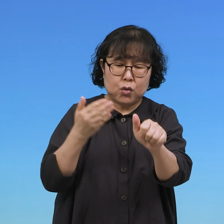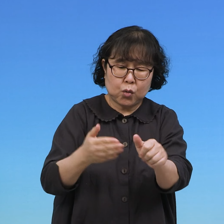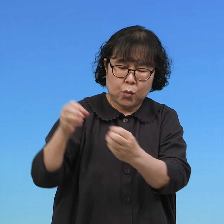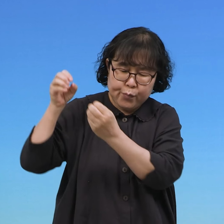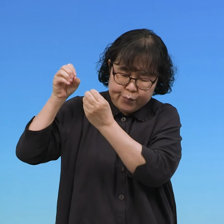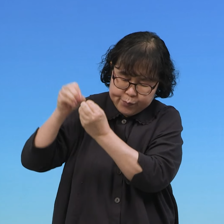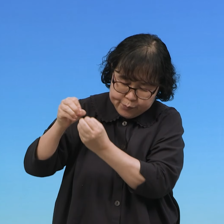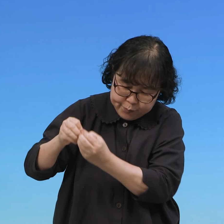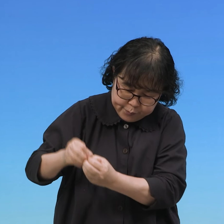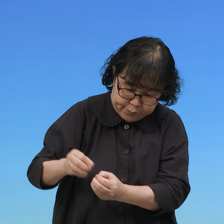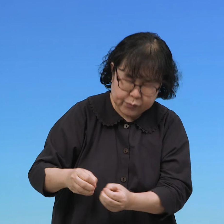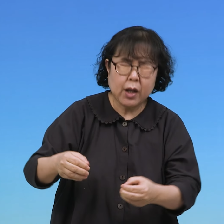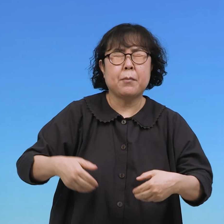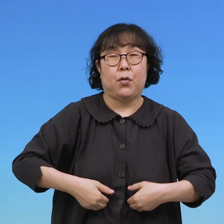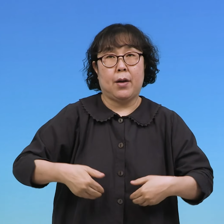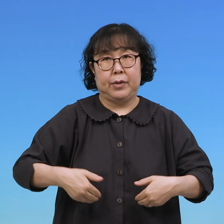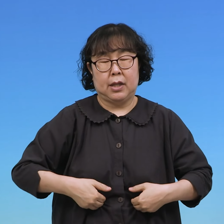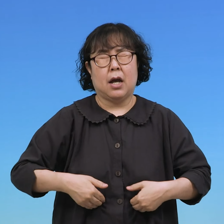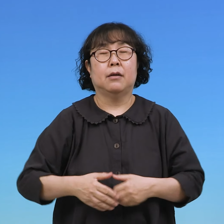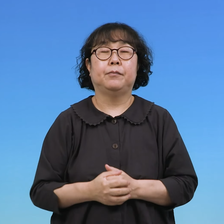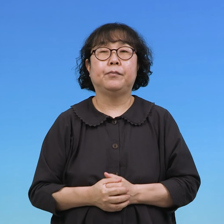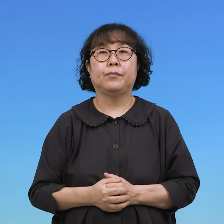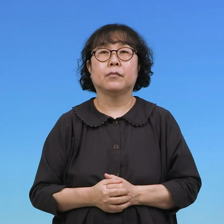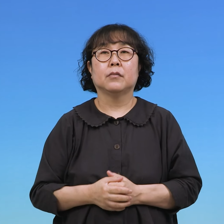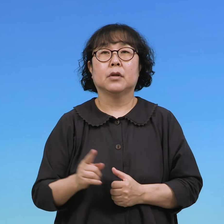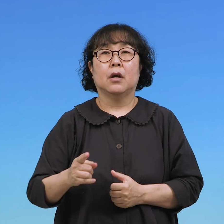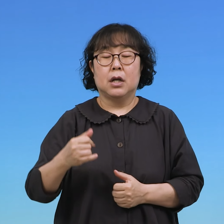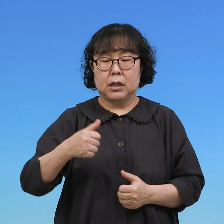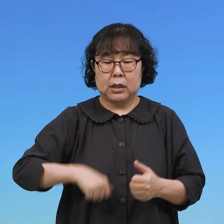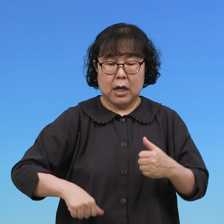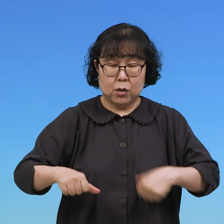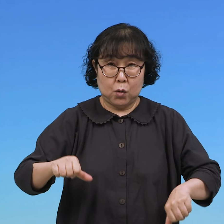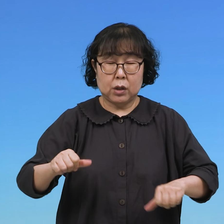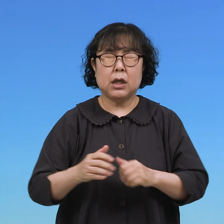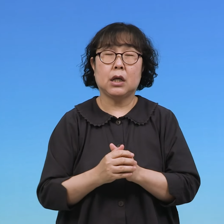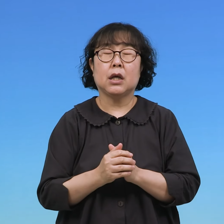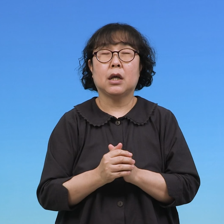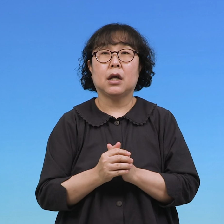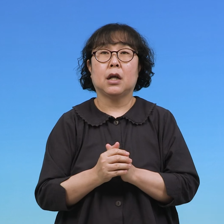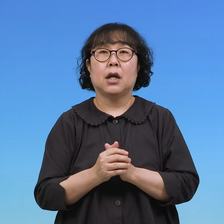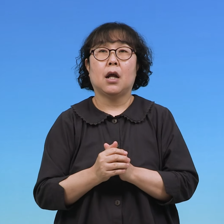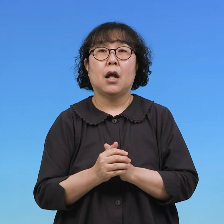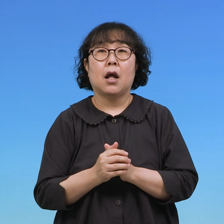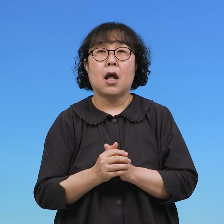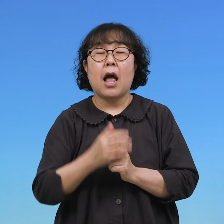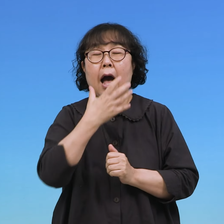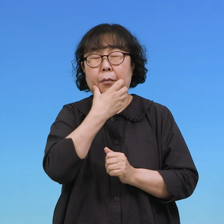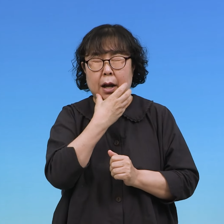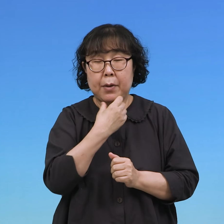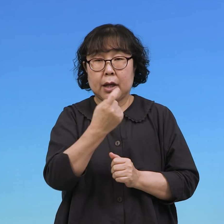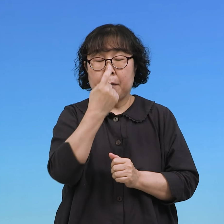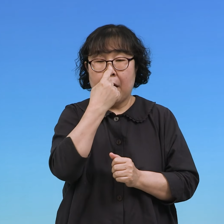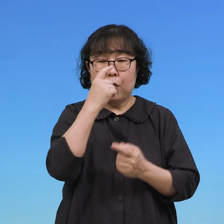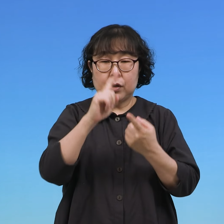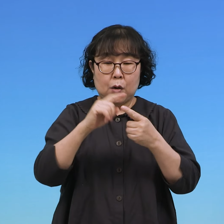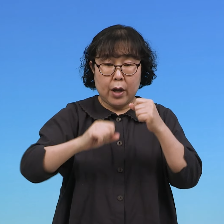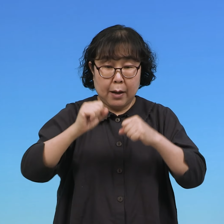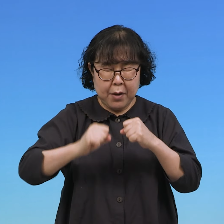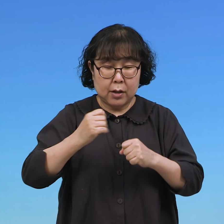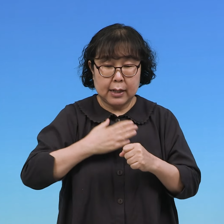이 가르치는 문제. 그 다음도 보십시오. 그의 자손이 아브라함에게 배운 대로 하면